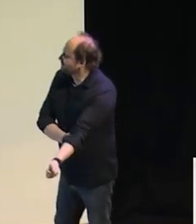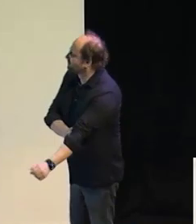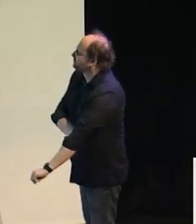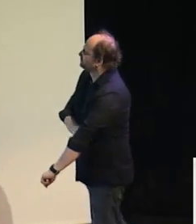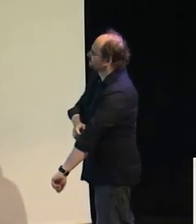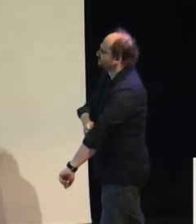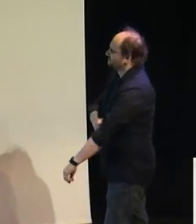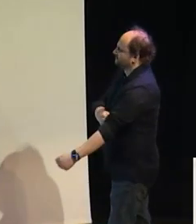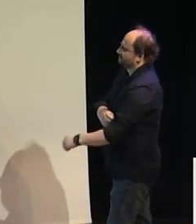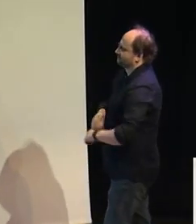Diapositive suivante.